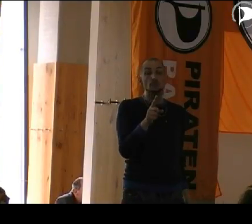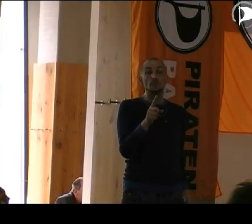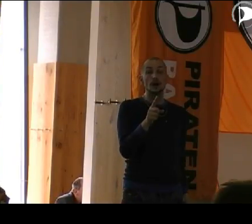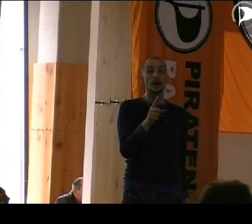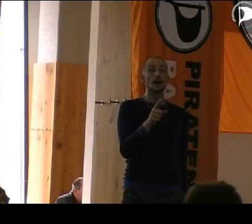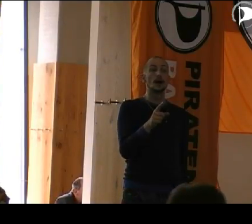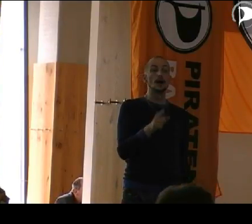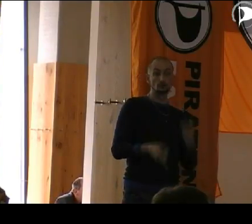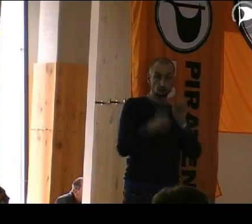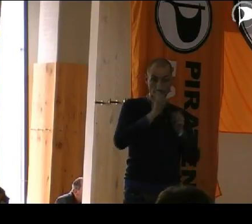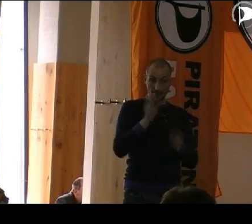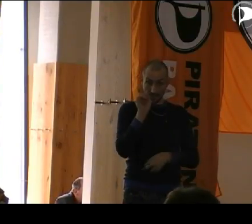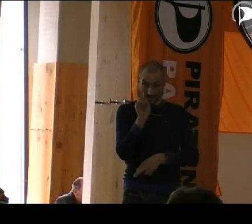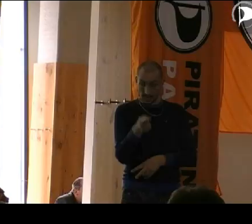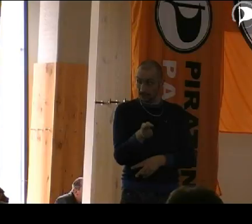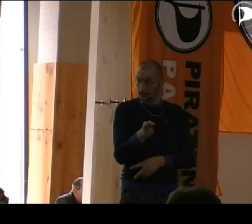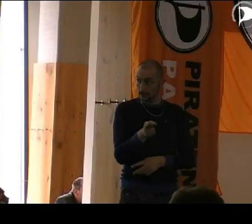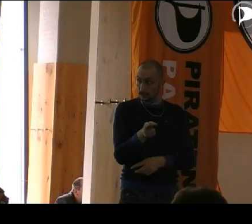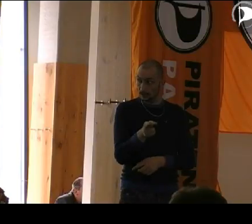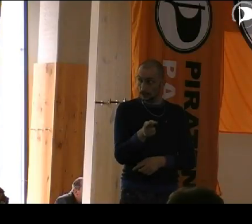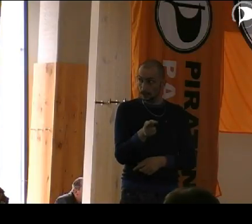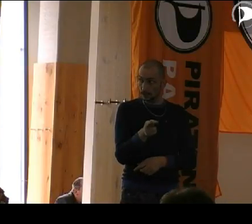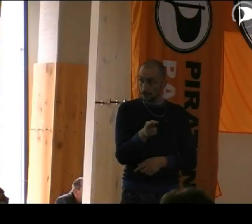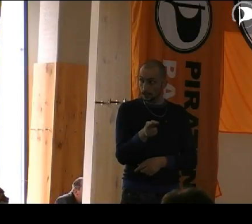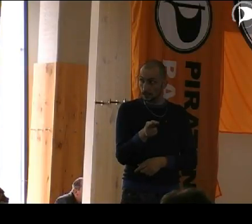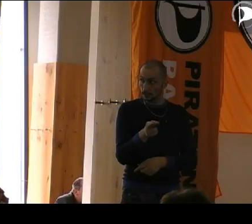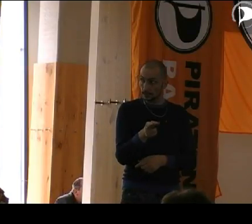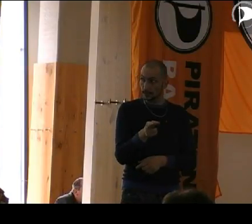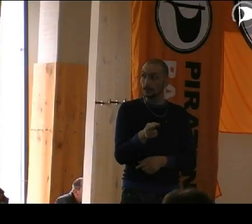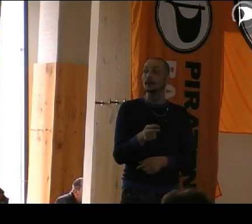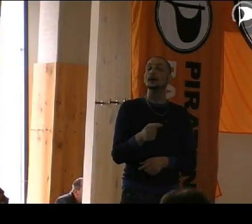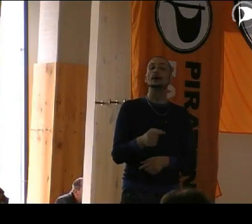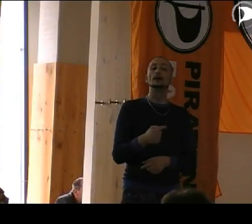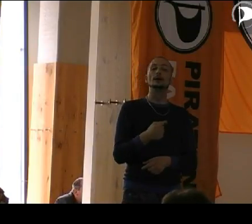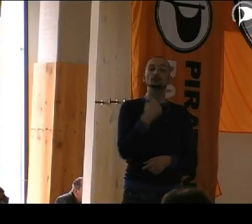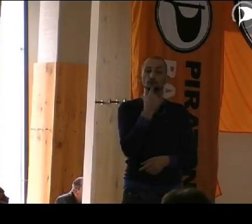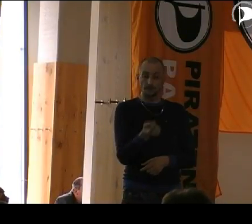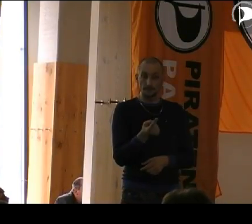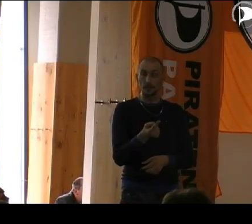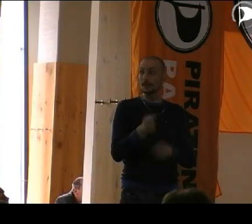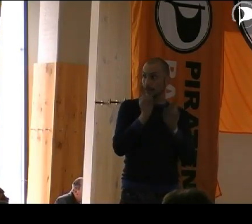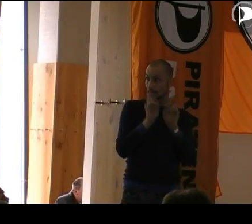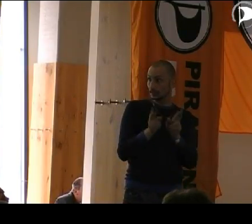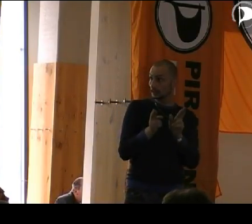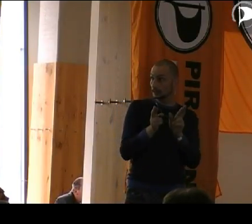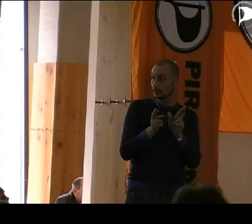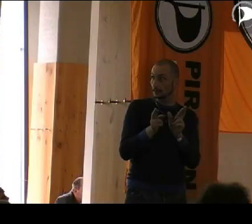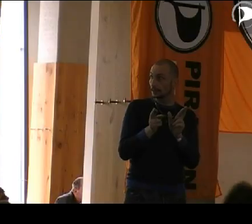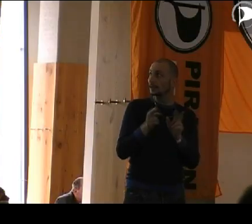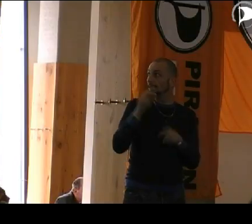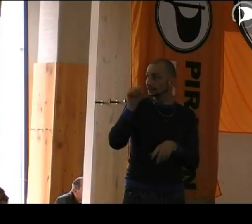parteitag sind die leute so weit ist ein puzzle das stimmt nur was nicht immer gerecht das heißt der hauptversammlung muss sich